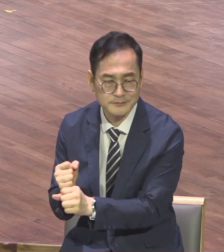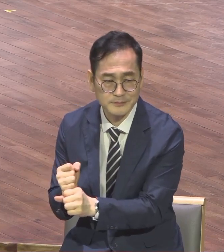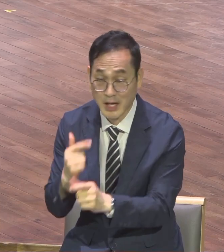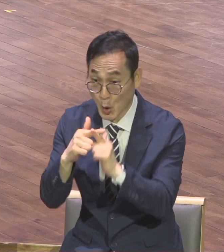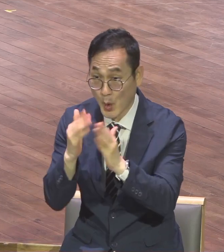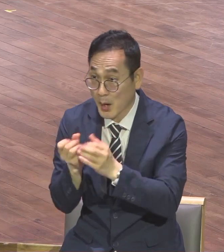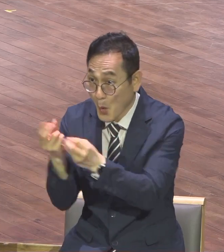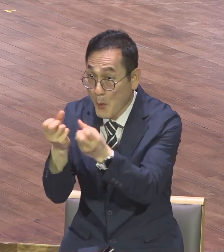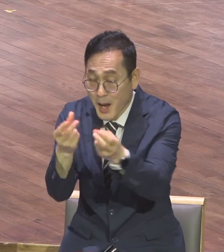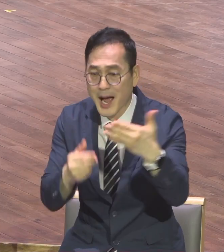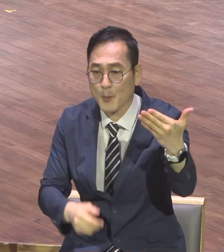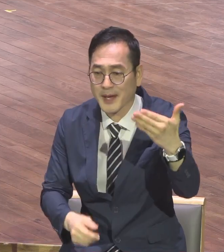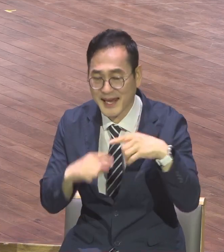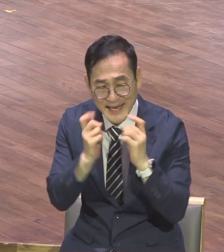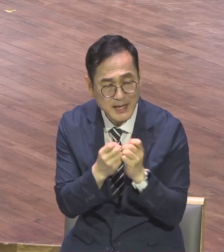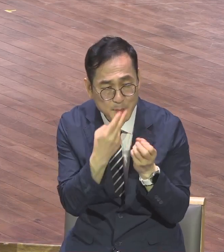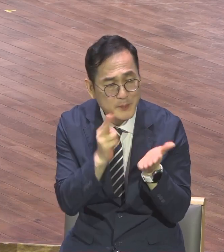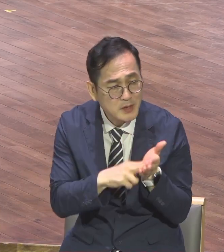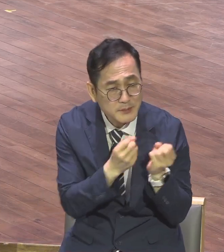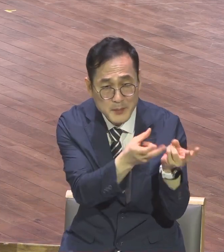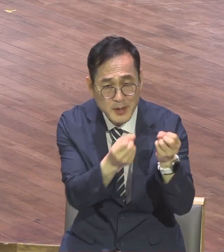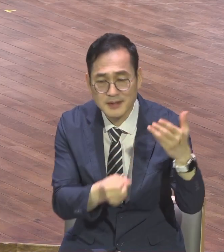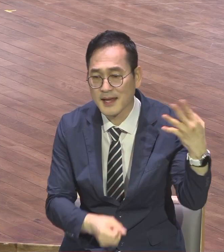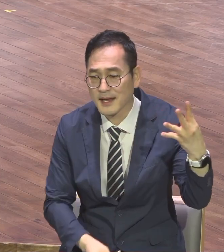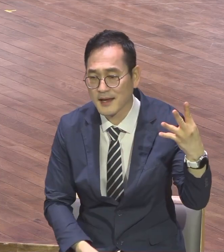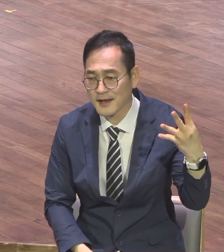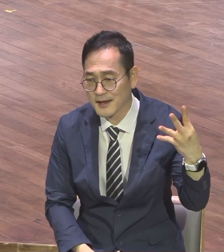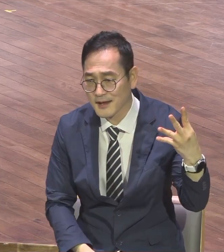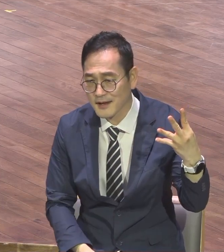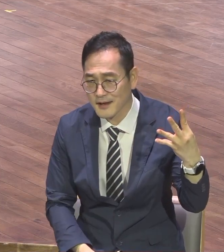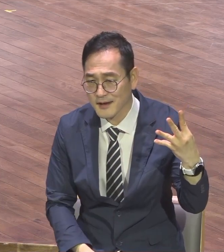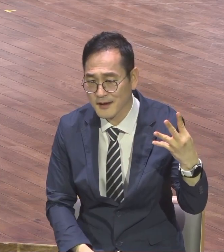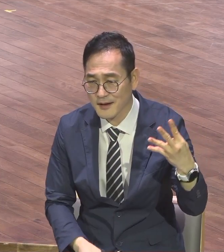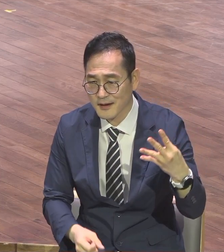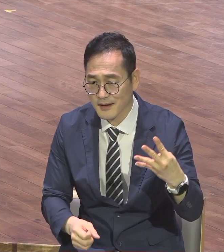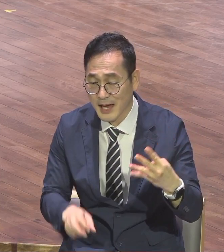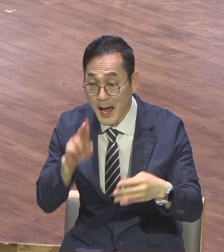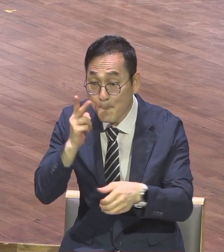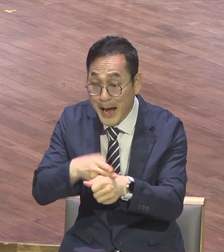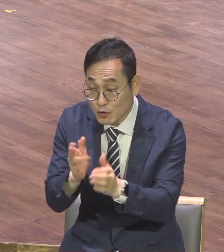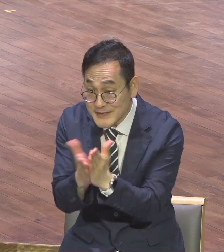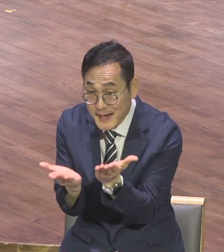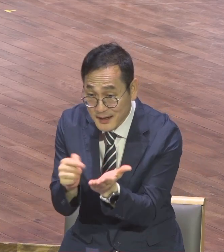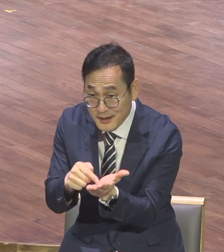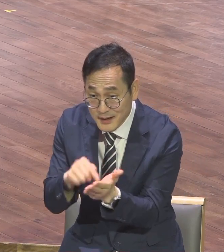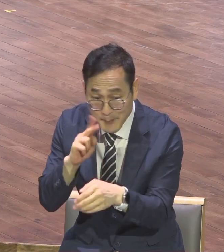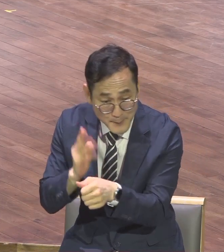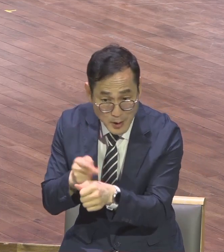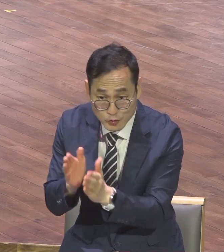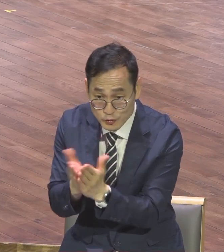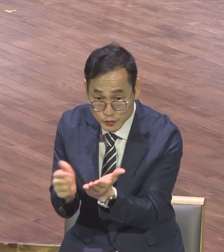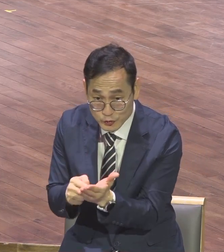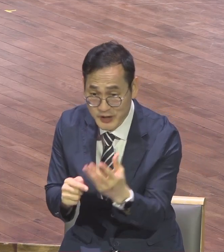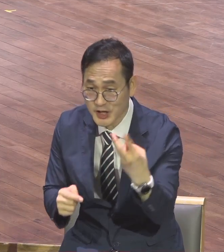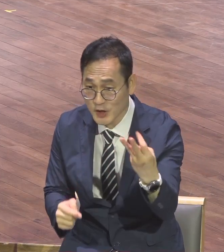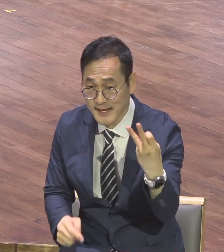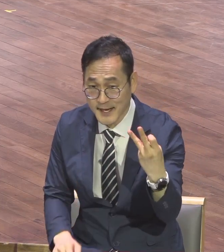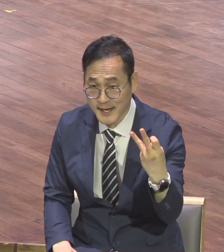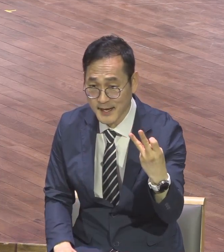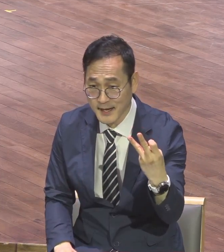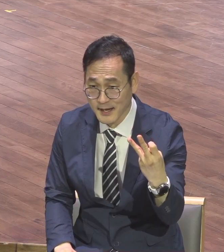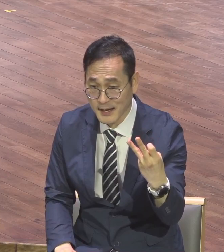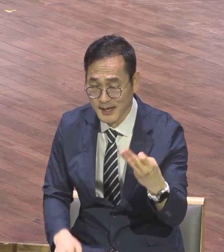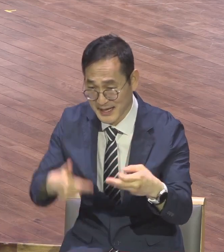9권, 개인에게서 보낸 것이 4권. 그래서 바울 서신서가 13권이에요. 신약 성경 이 7권 중에